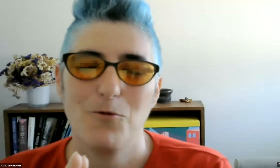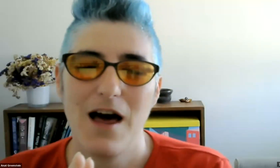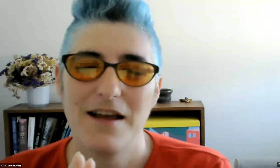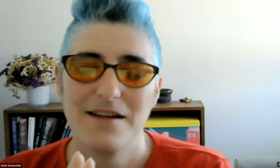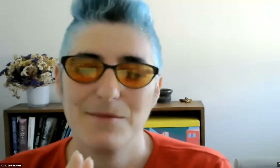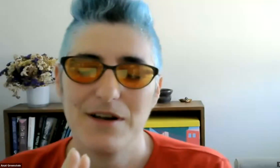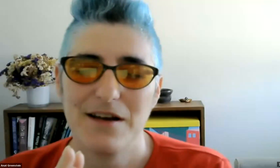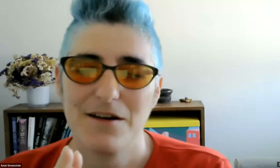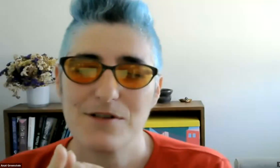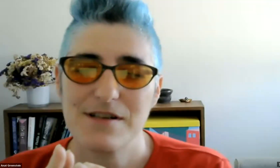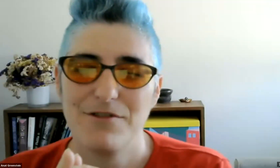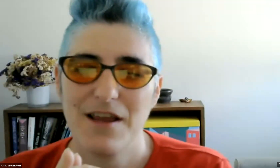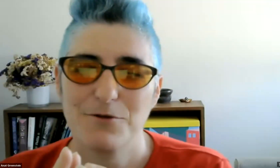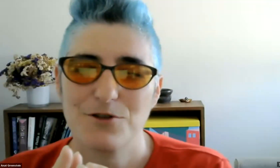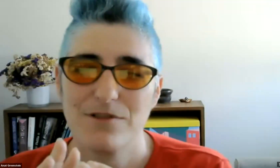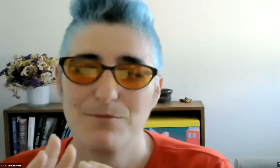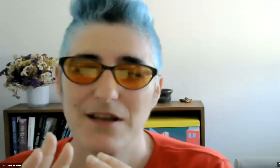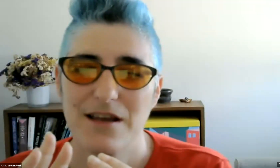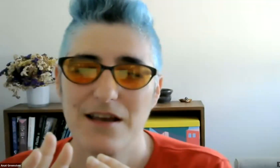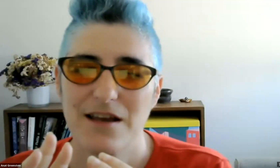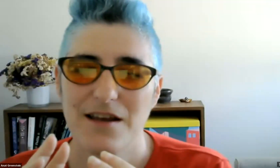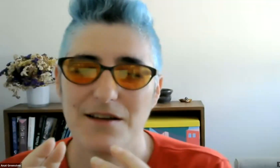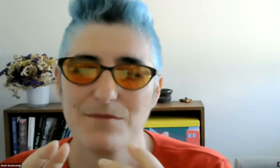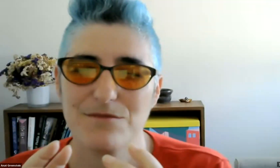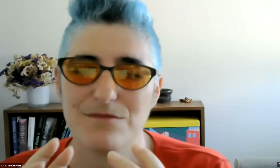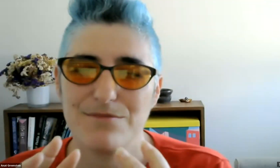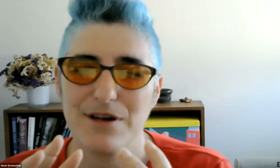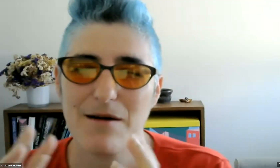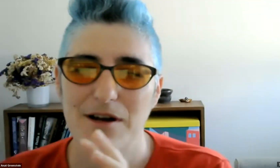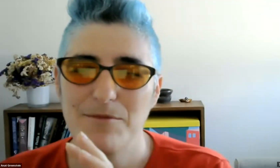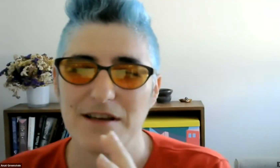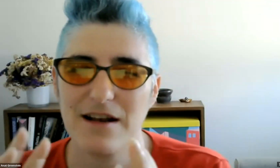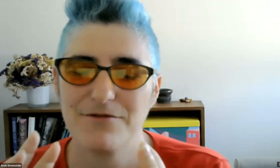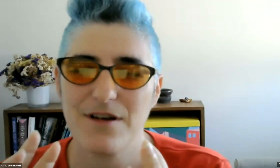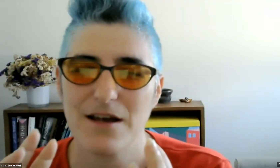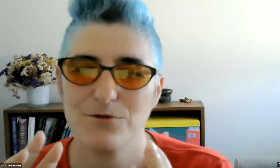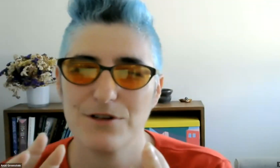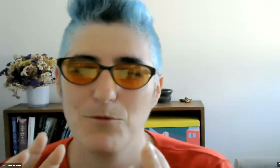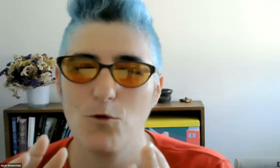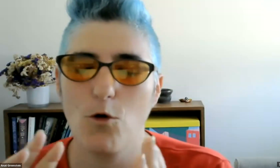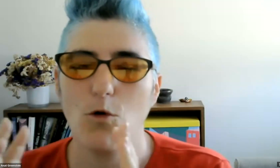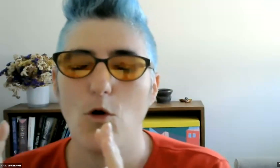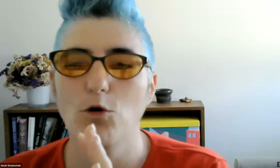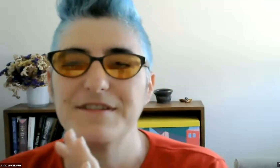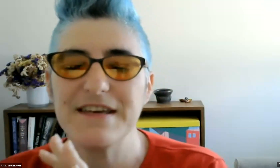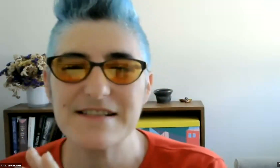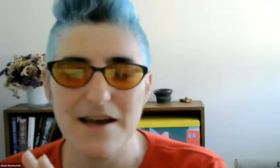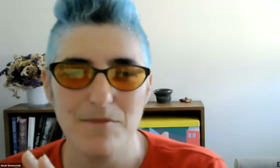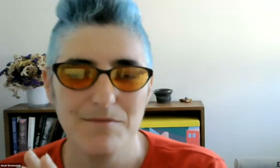אולי חוסר הבנה אני חושבת בין, גם מתחלף, אמרו, אודיזם